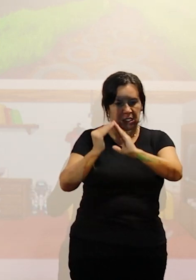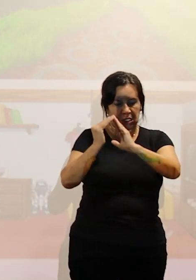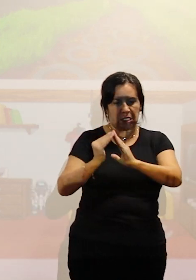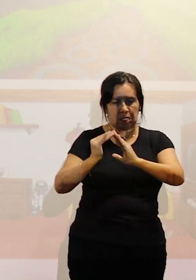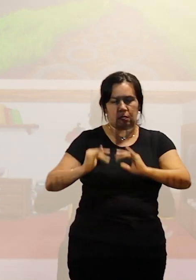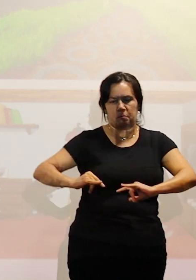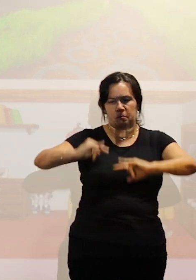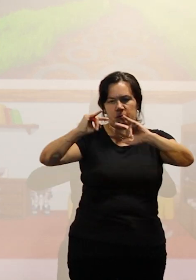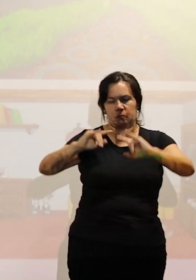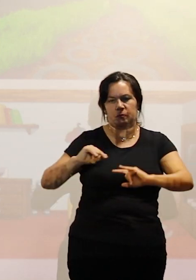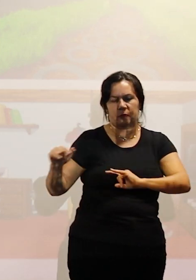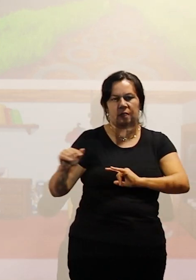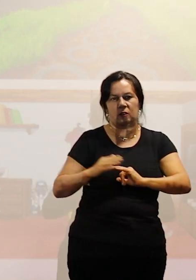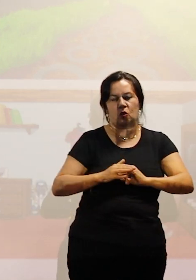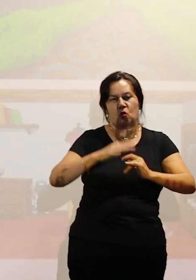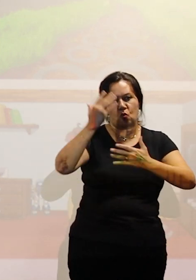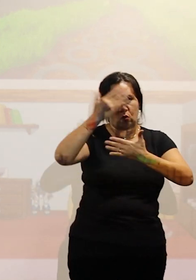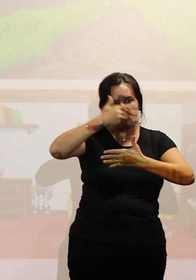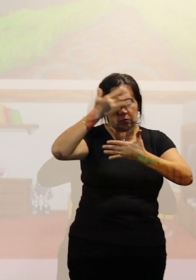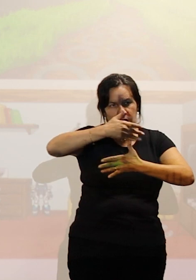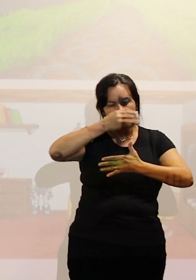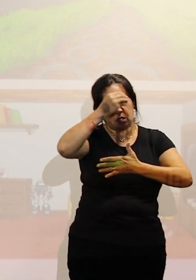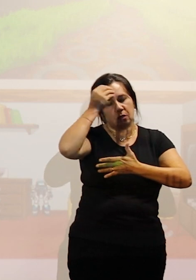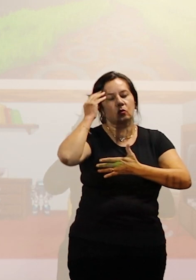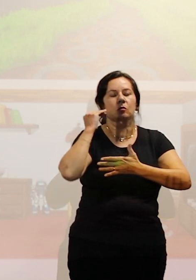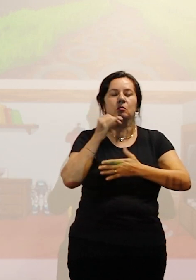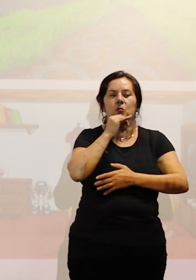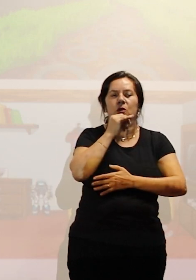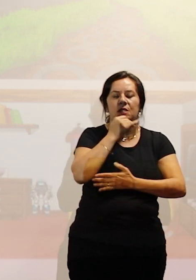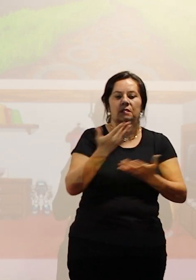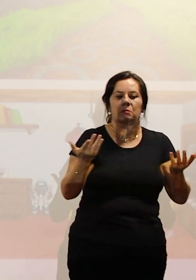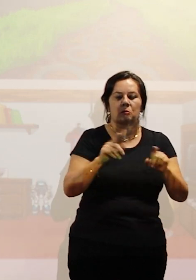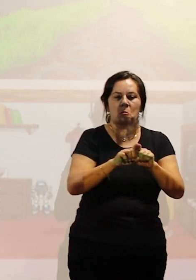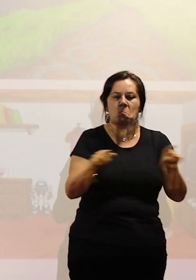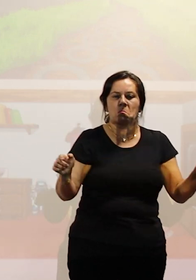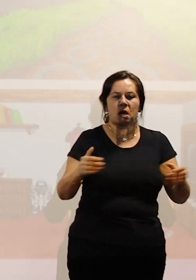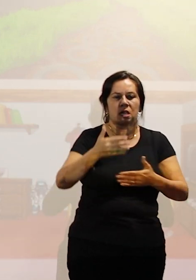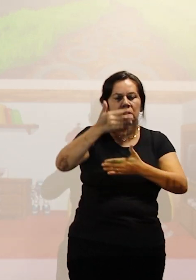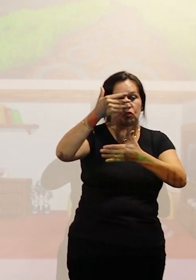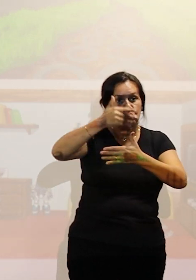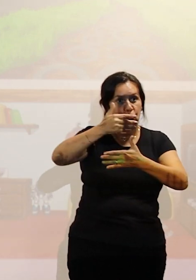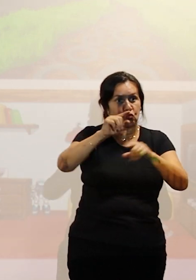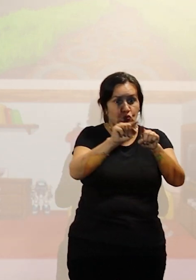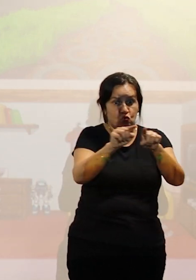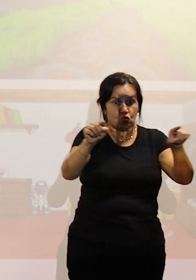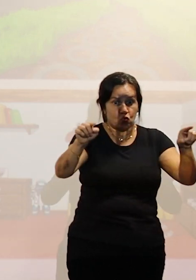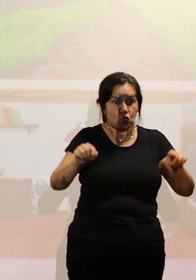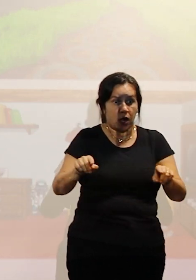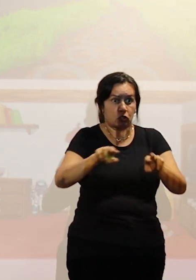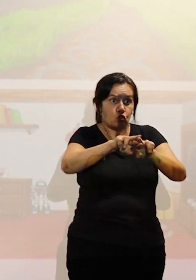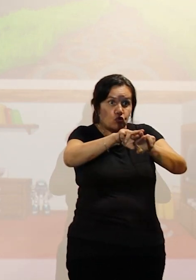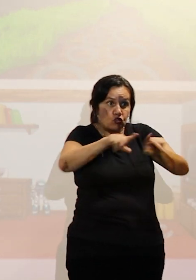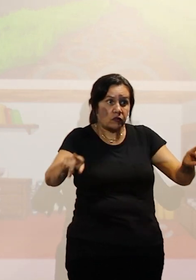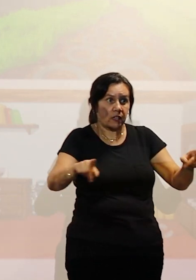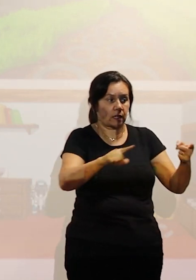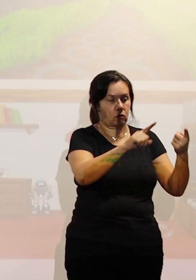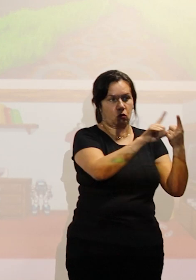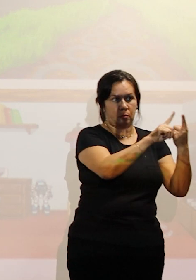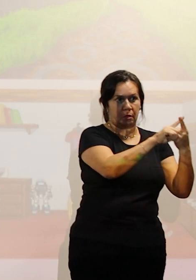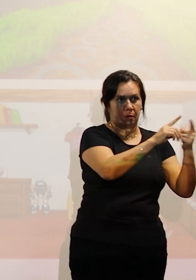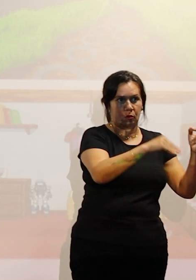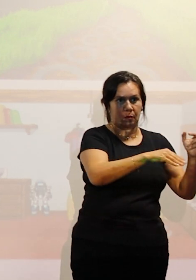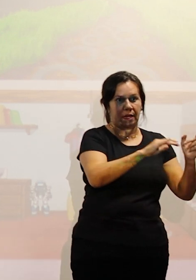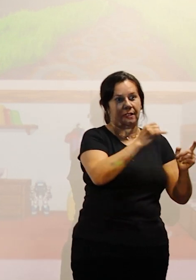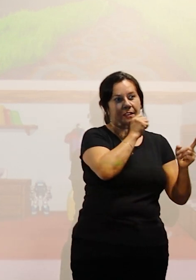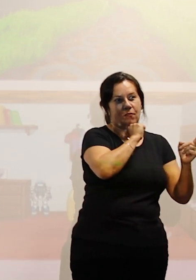tirar todos os objetos da cama, o quarto era o mesmo, só que eram quartos em propósitos diferentes. Um era o quarto na casa da avó